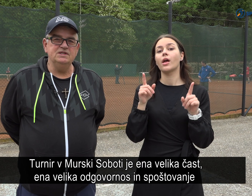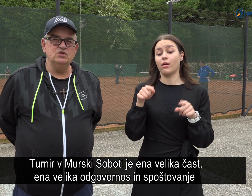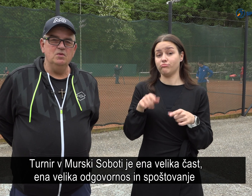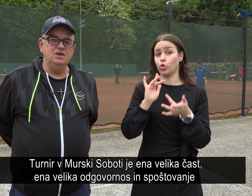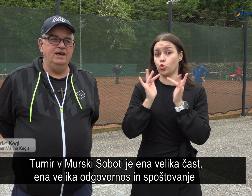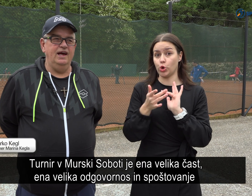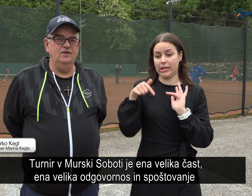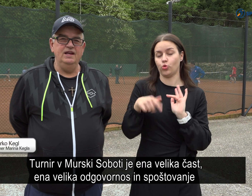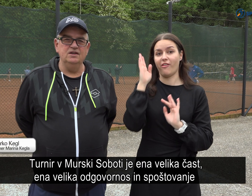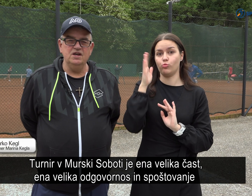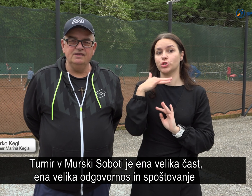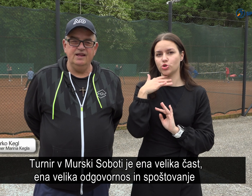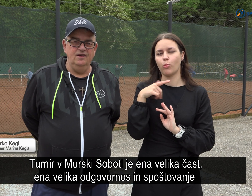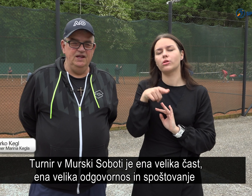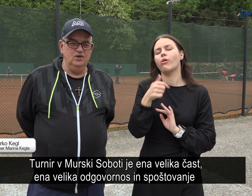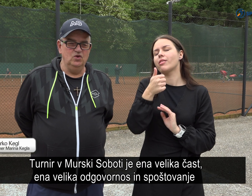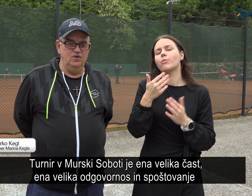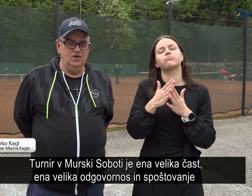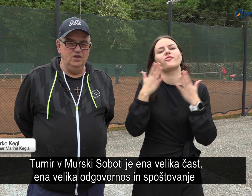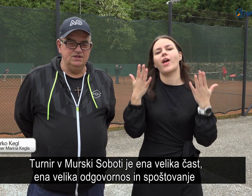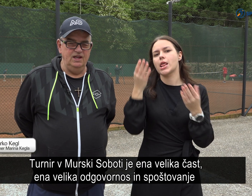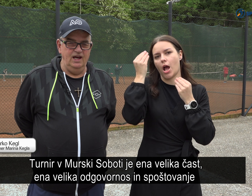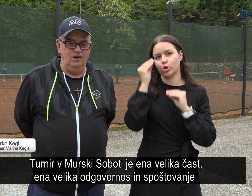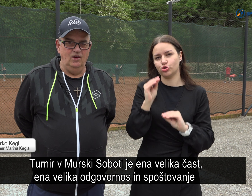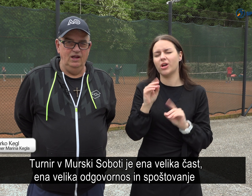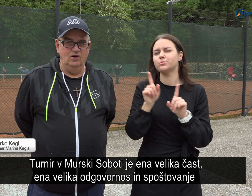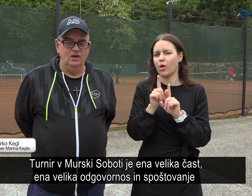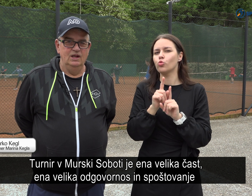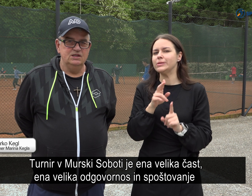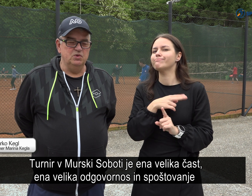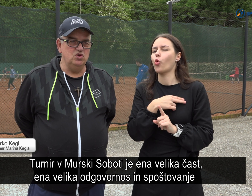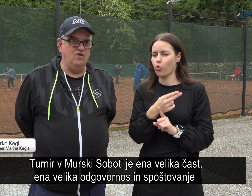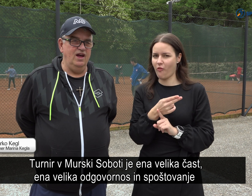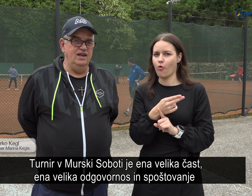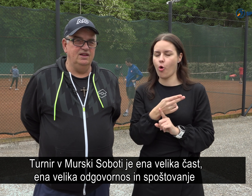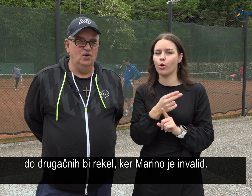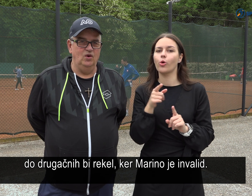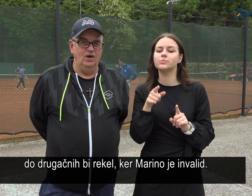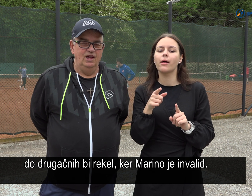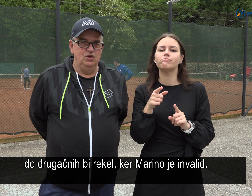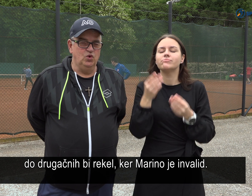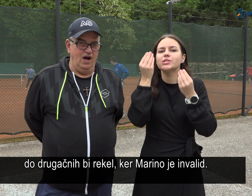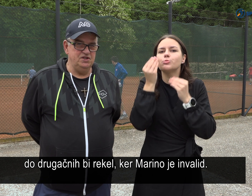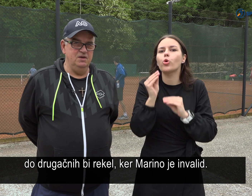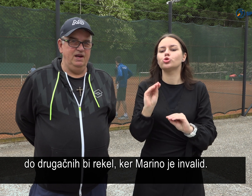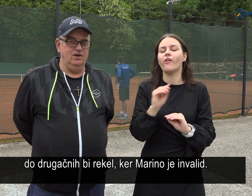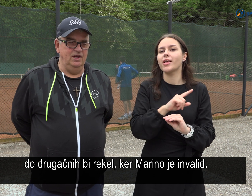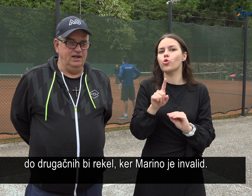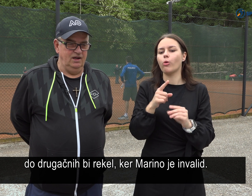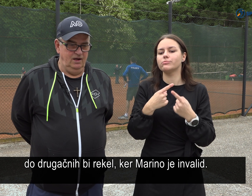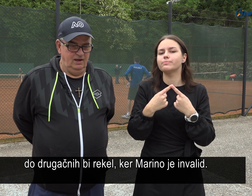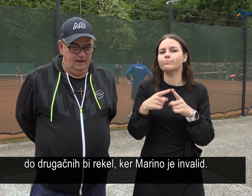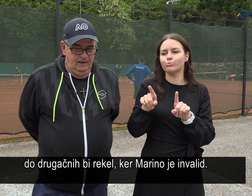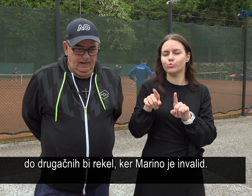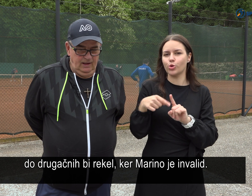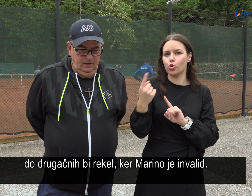Turnir v Murski Soboti je ena velika čast, ena velika odgovornost in eno spoštovanje do drugačnih, bi rekel,